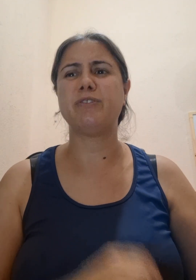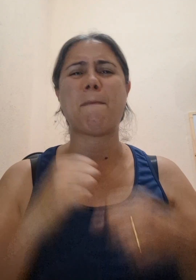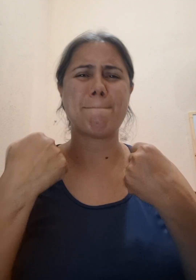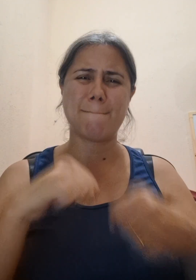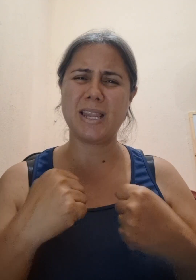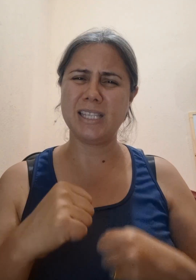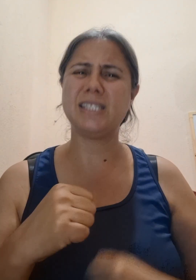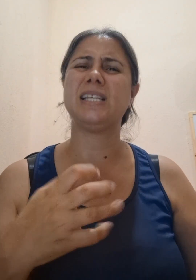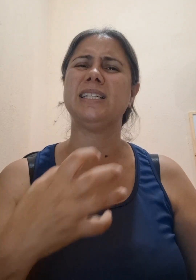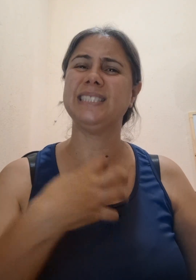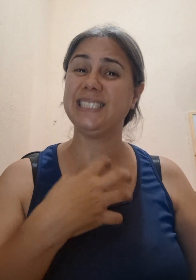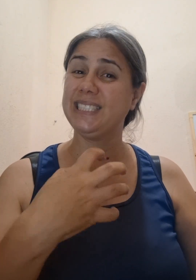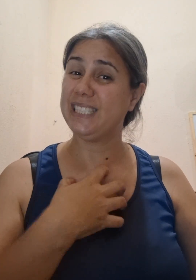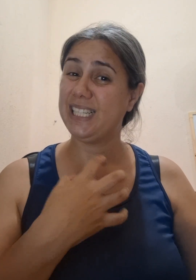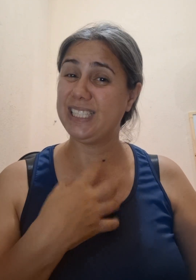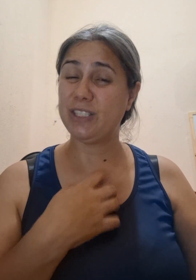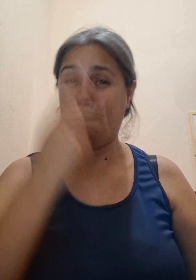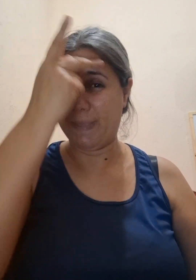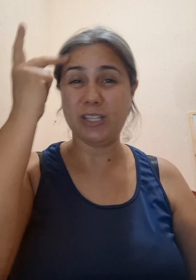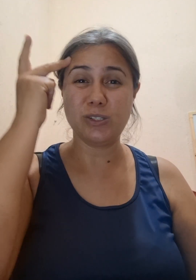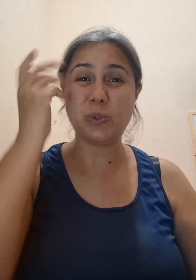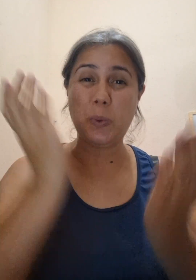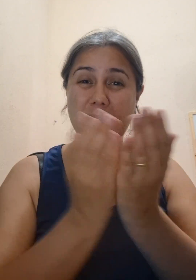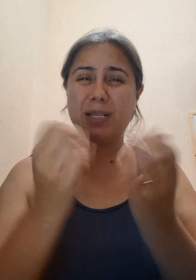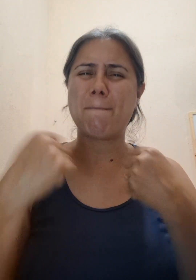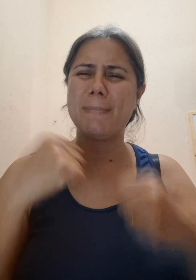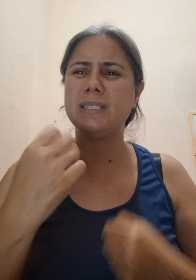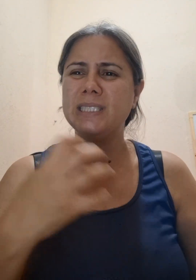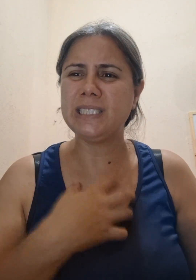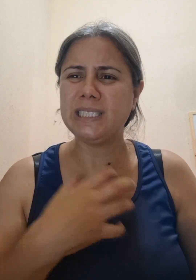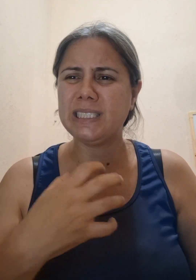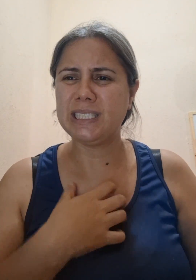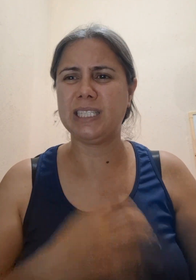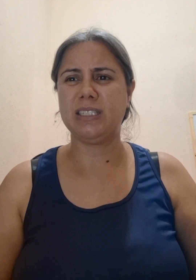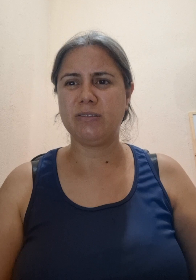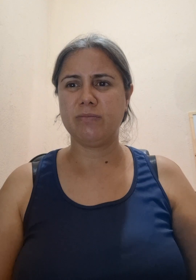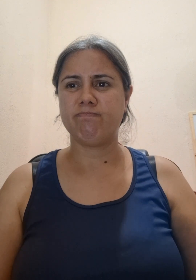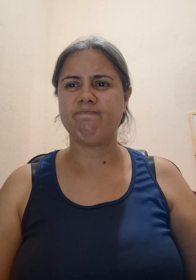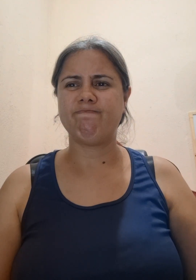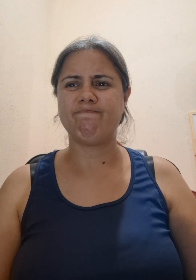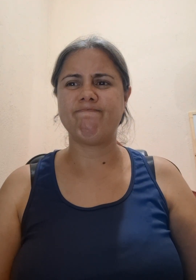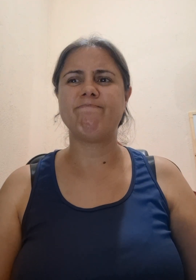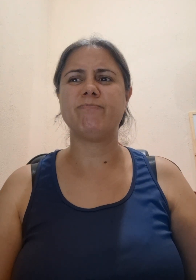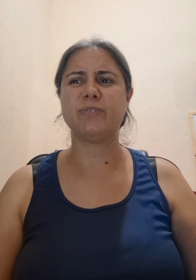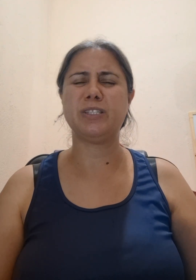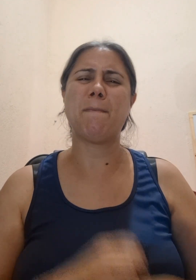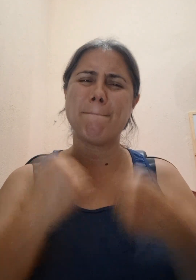É uma ruptura difícil, o pecado é difícil, o cristão precisa sentir,